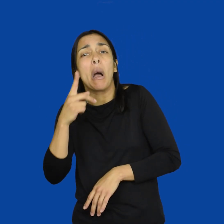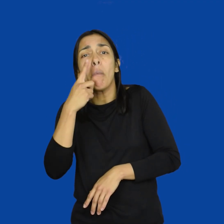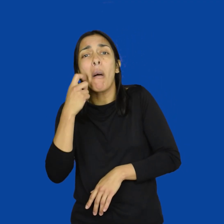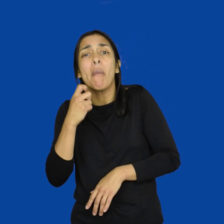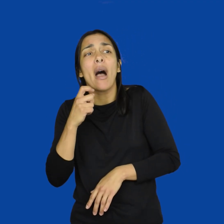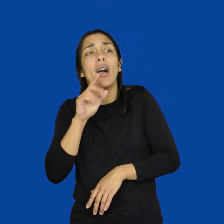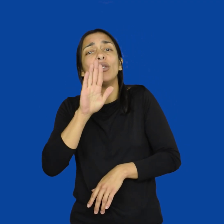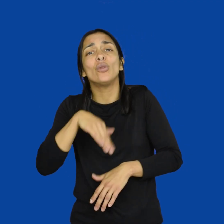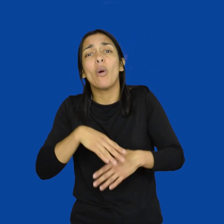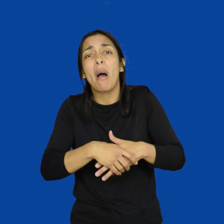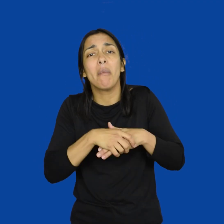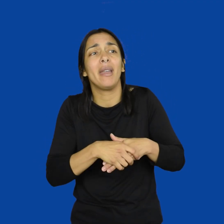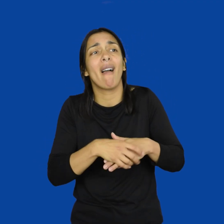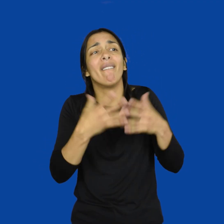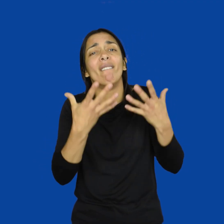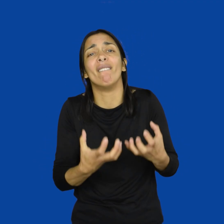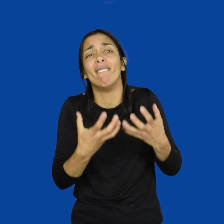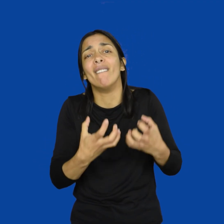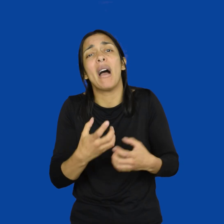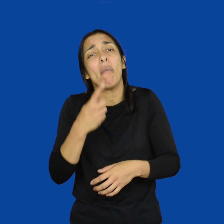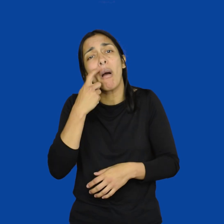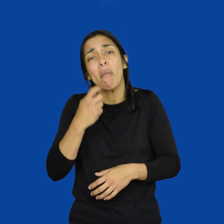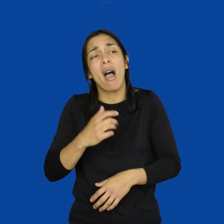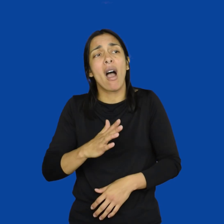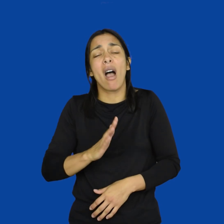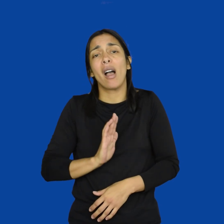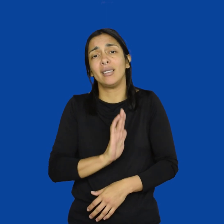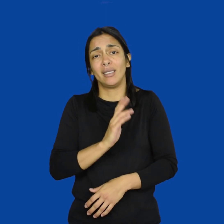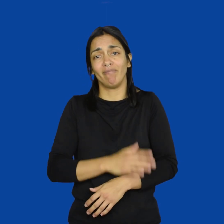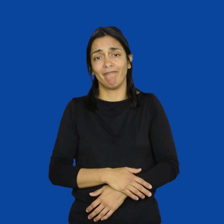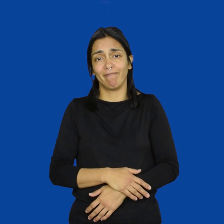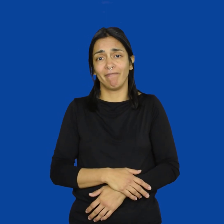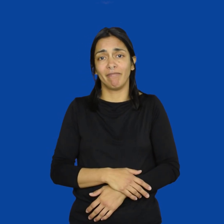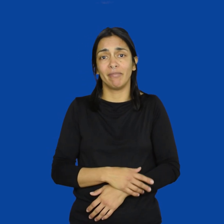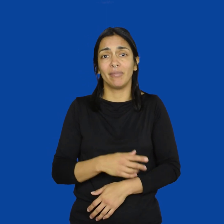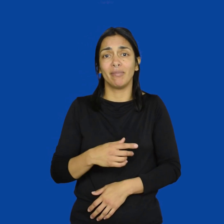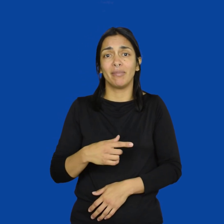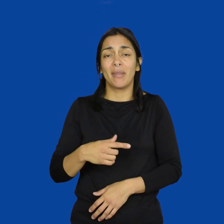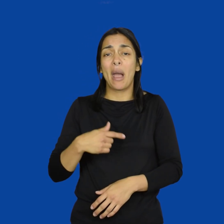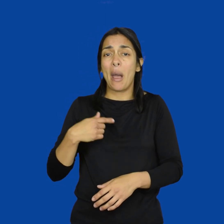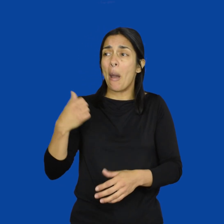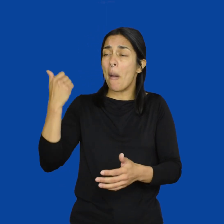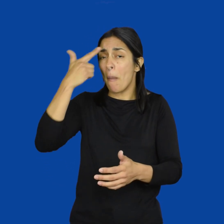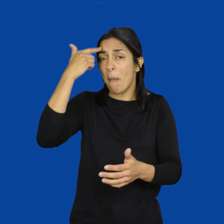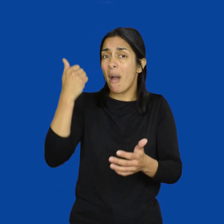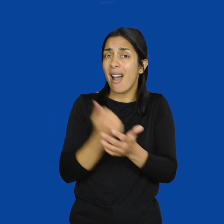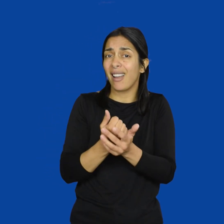y anhelaba tener un papá así. Estas huellas pueden ser transmitidas por años, de generación